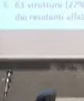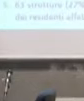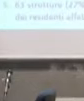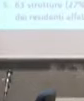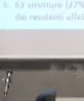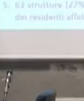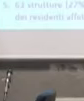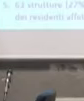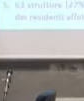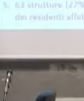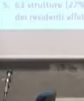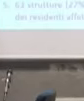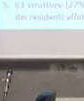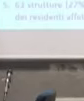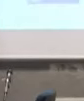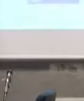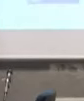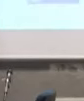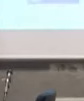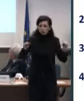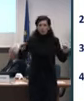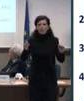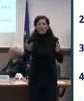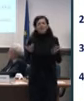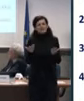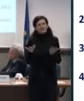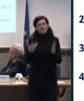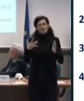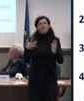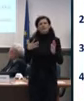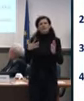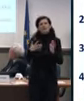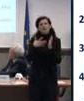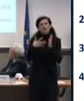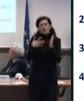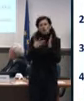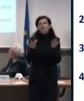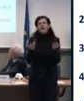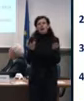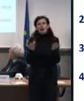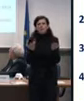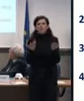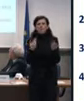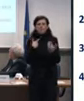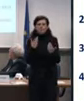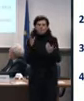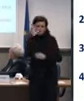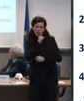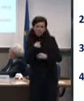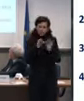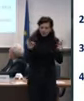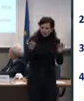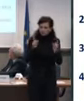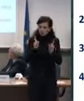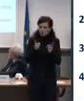reperimento dei dispositivi sono difficoltà scusate nel tararsi per affrontare questo tipo di